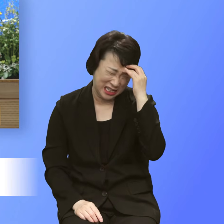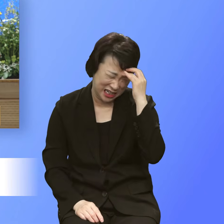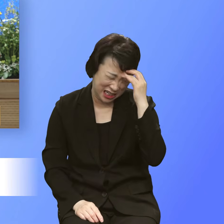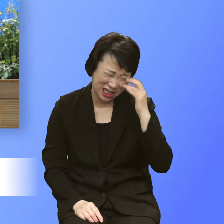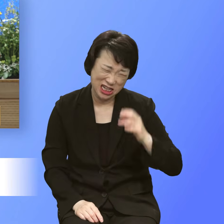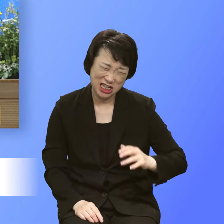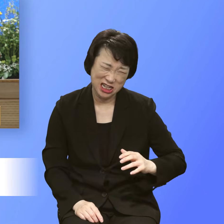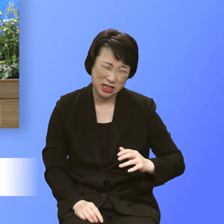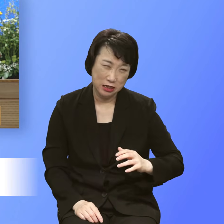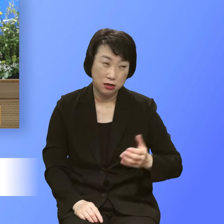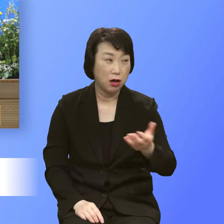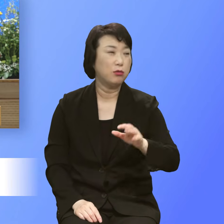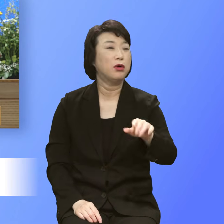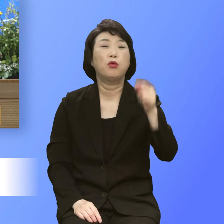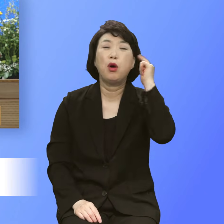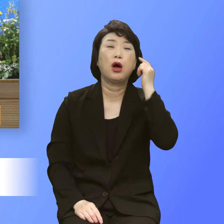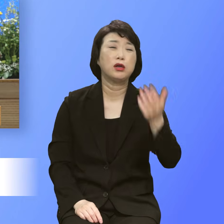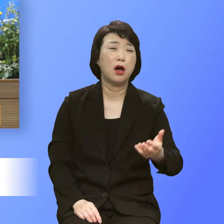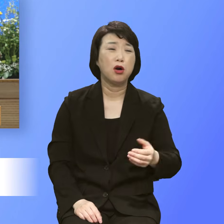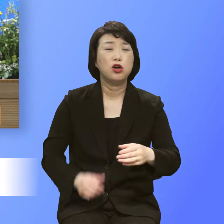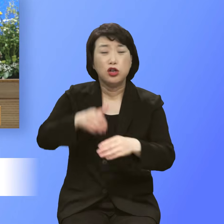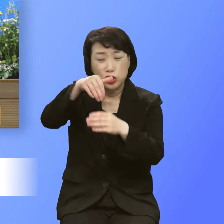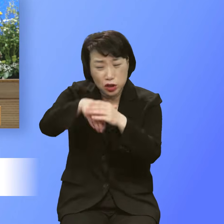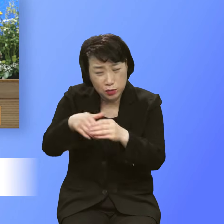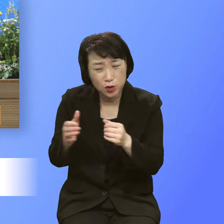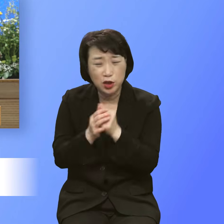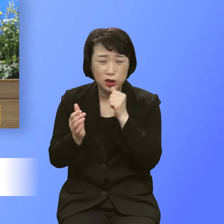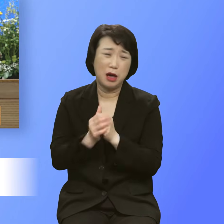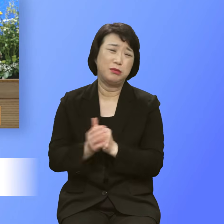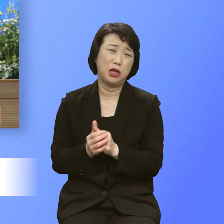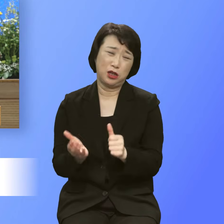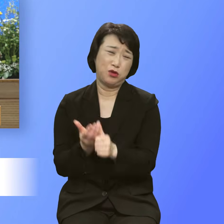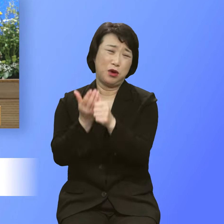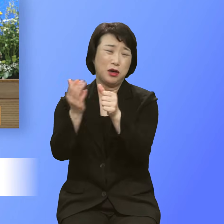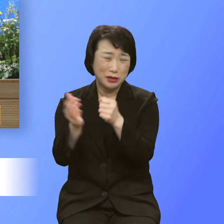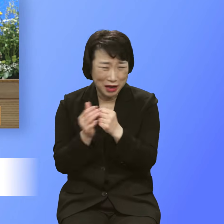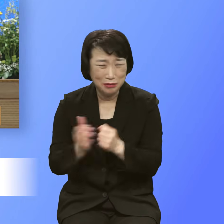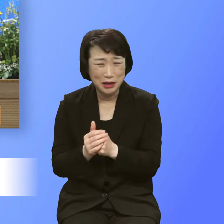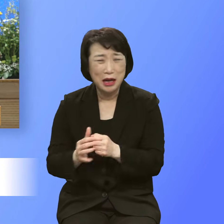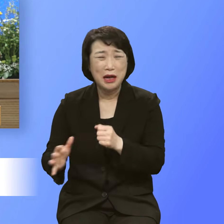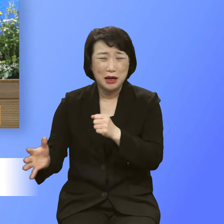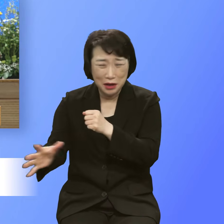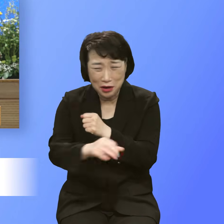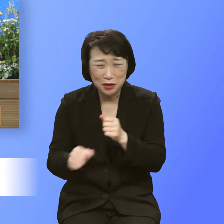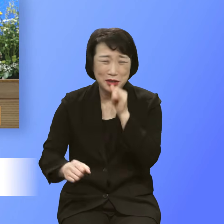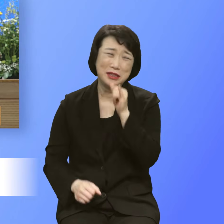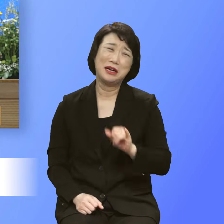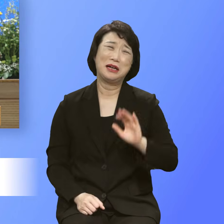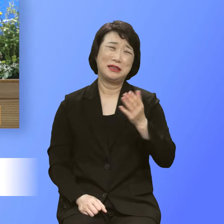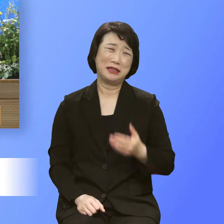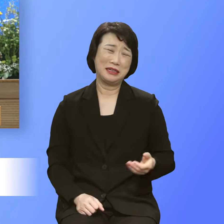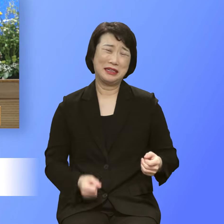무슨 감자를 캐야, 심어놨으니까 캐지. 참 답답하네 진짜.